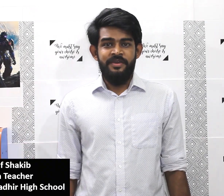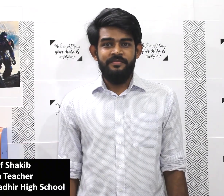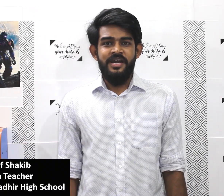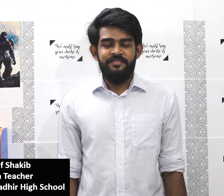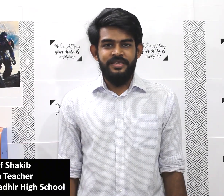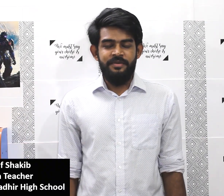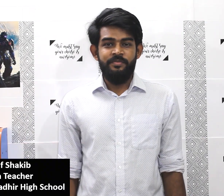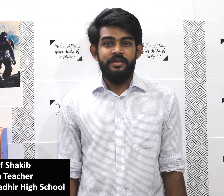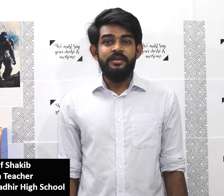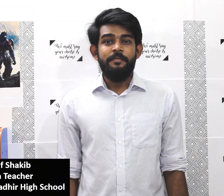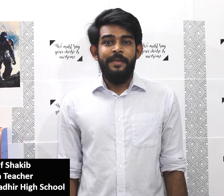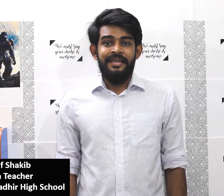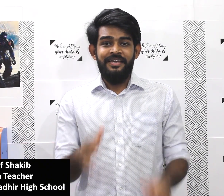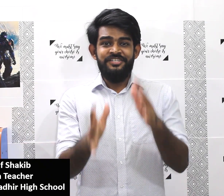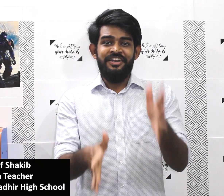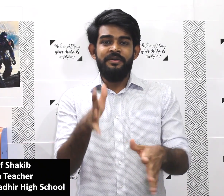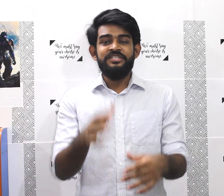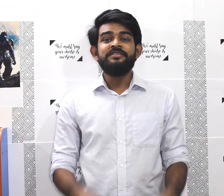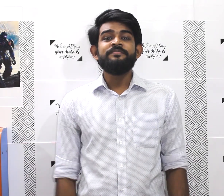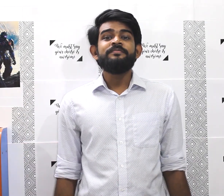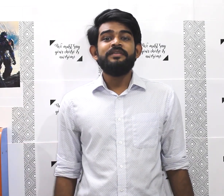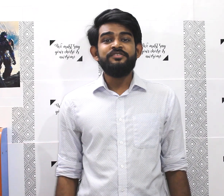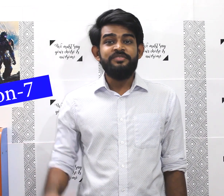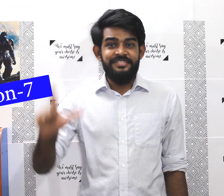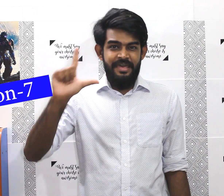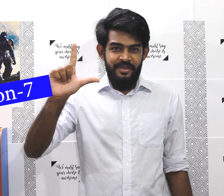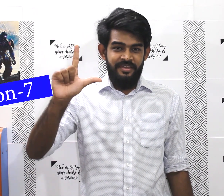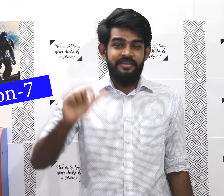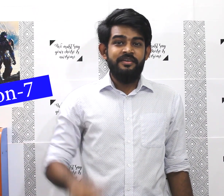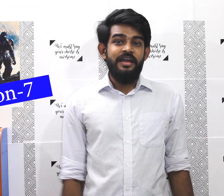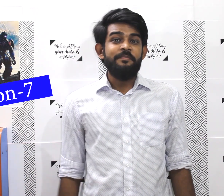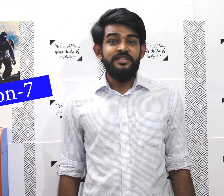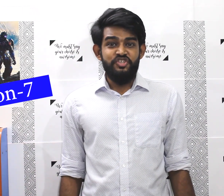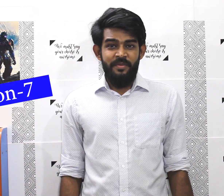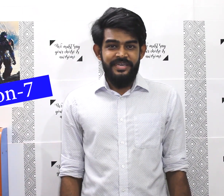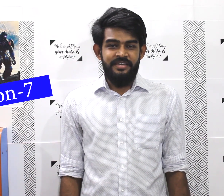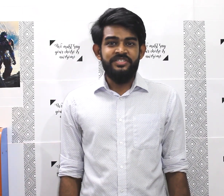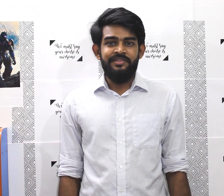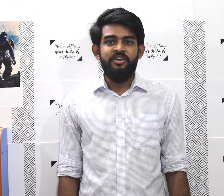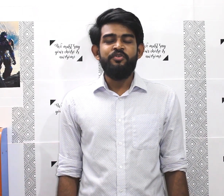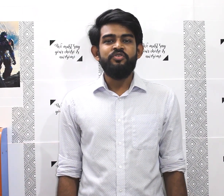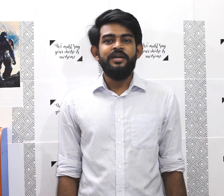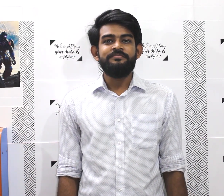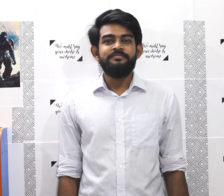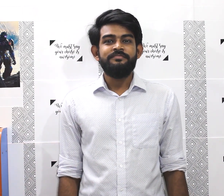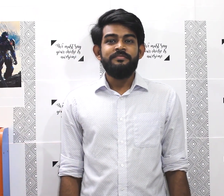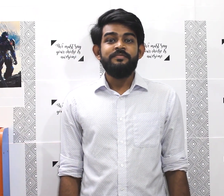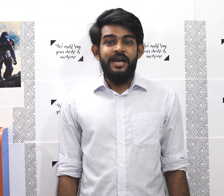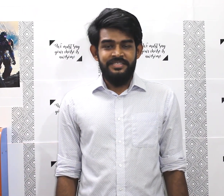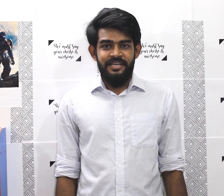আমি আহনাফ সাকিব। বাংলা ইশারা ভাষার লেসন 7-এ আপনাদের সবাইকে সাদর অভ্যর্থনা। আজকের